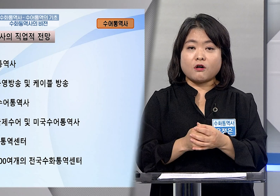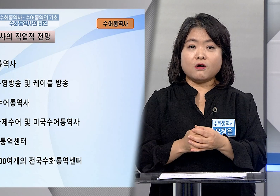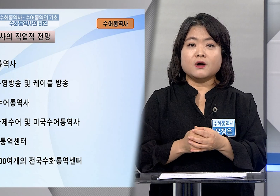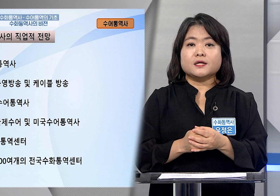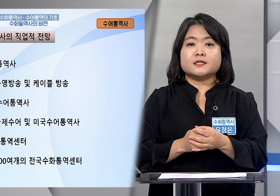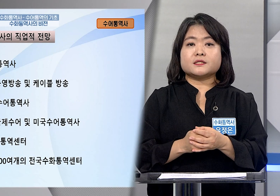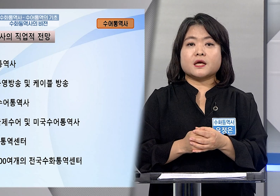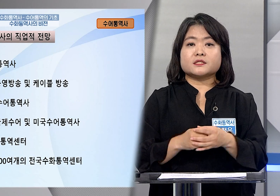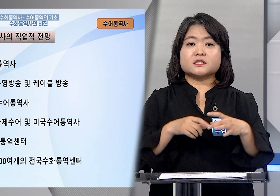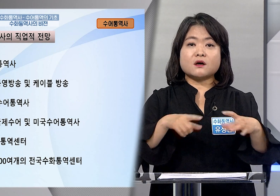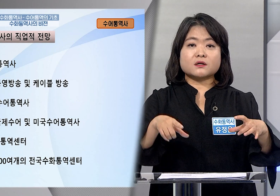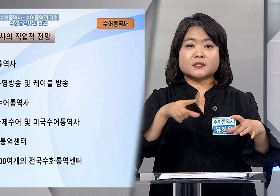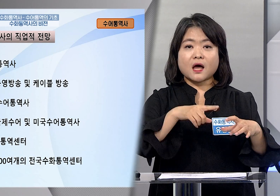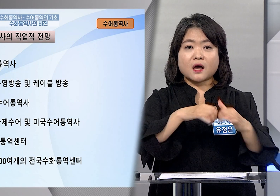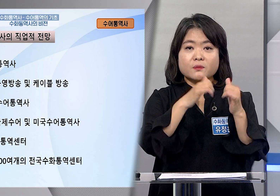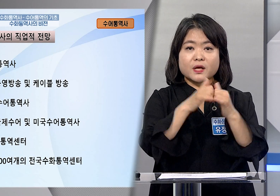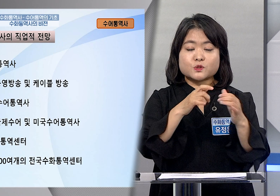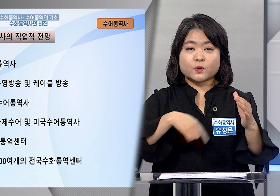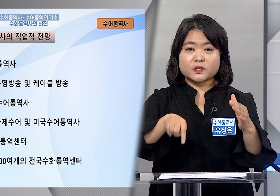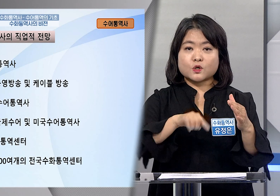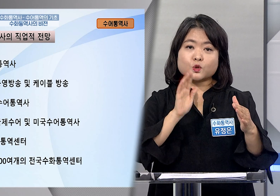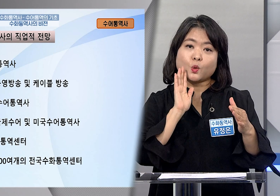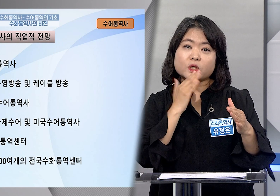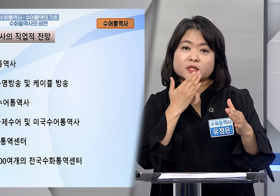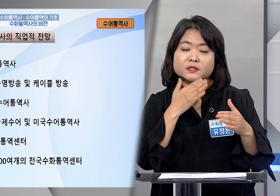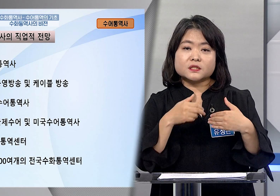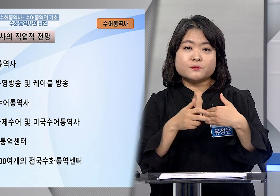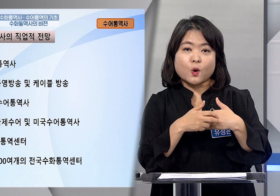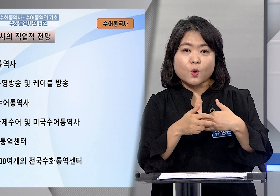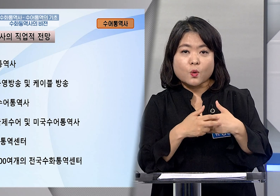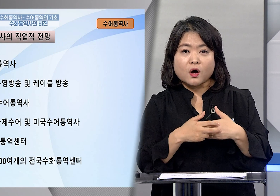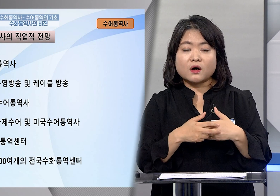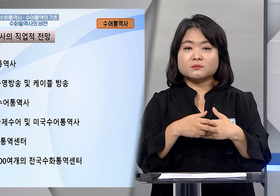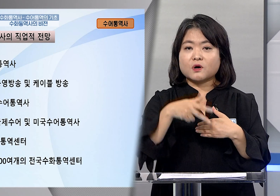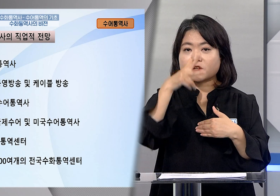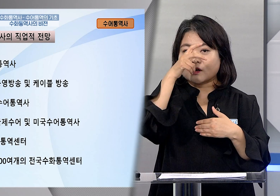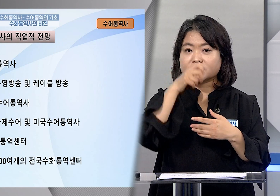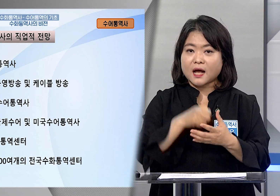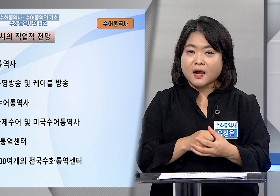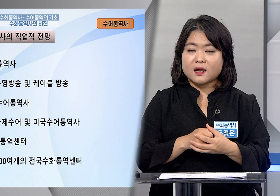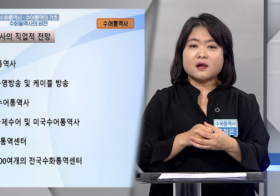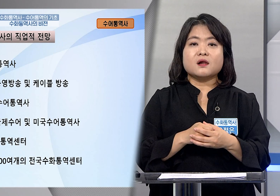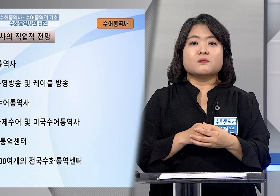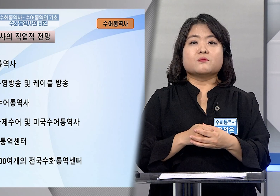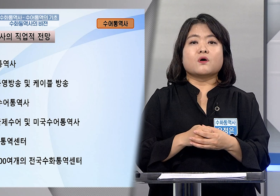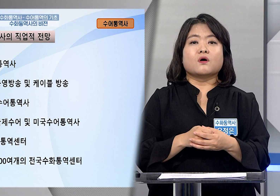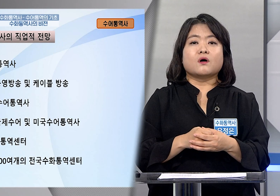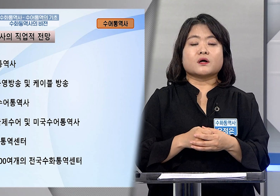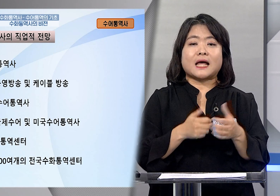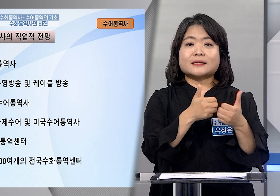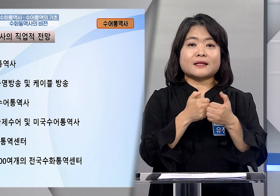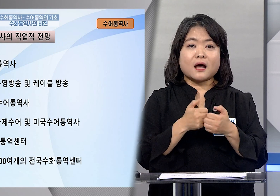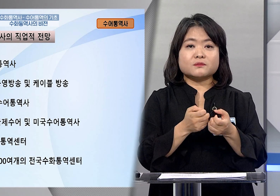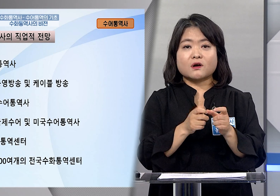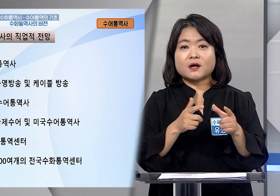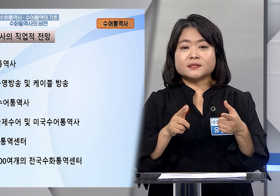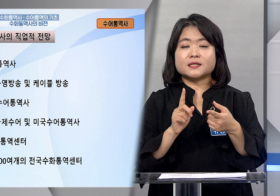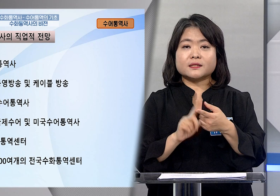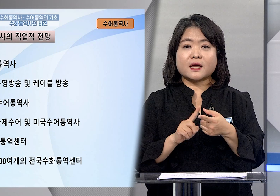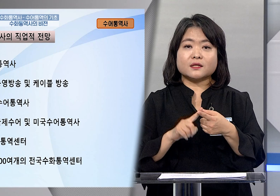되고요. 이제 지역사회 속에서 농인들, 병원, 뭐 경찰, 뭐 상담 여러 가지에 대한